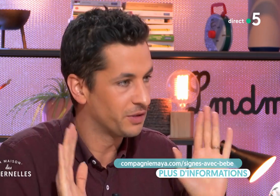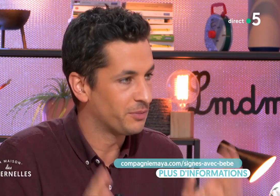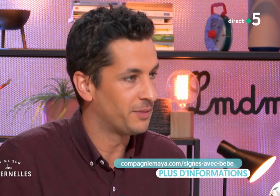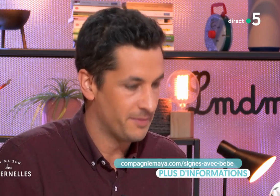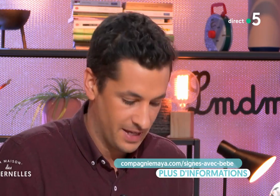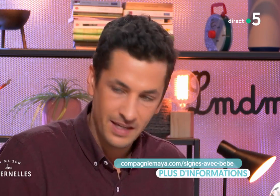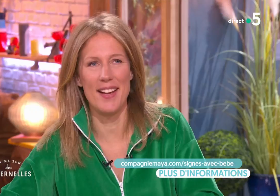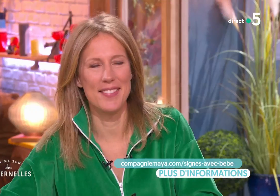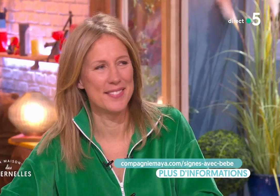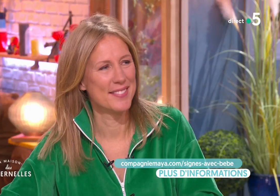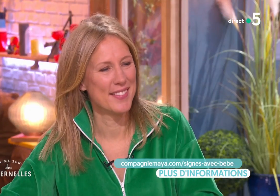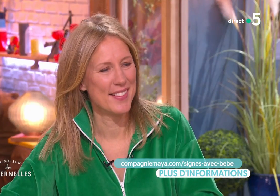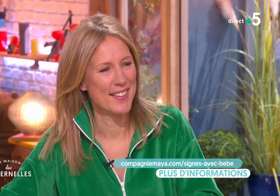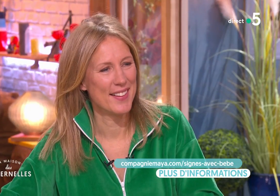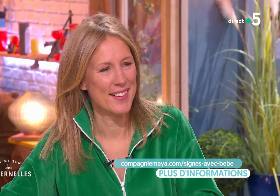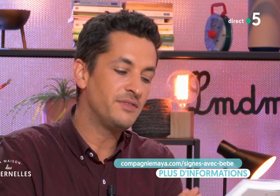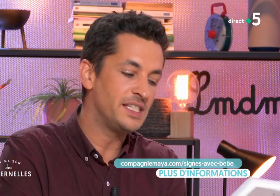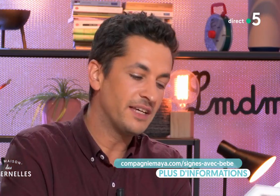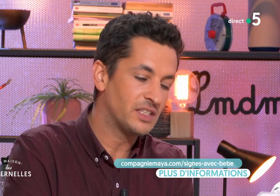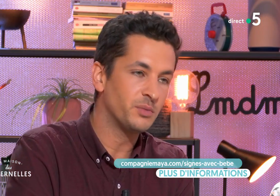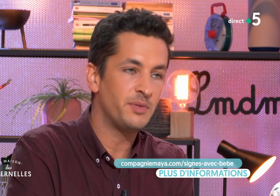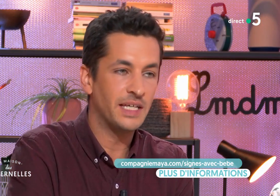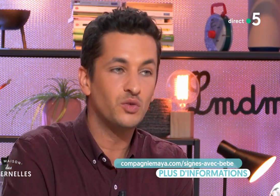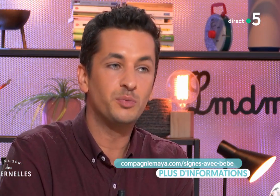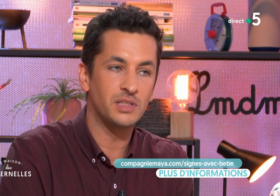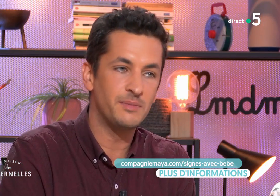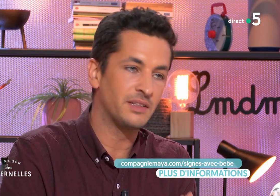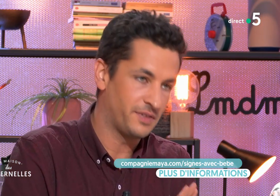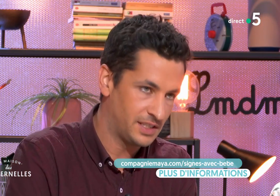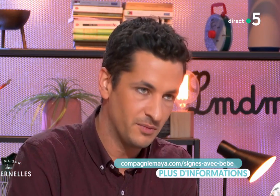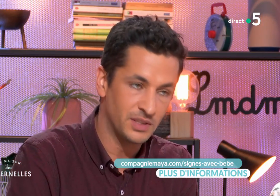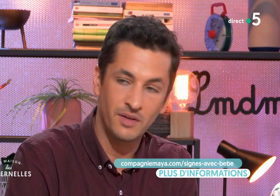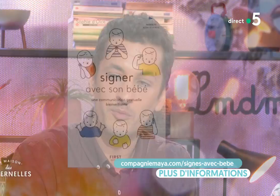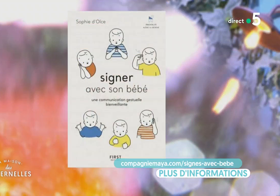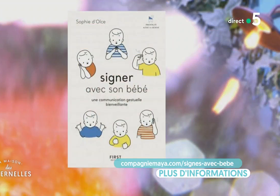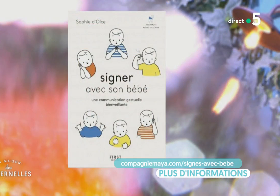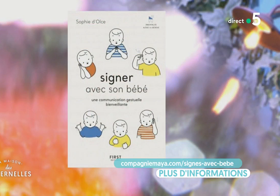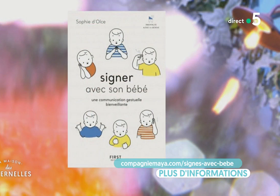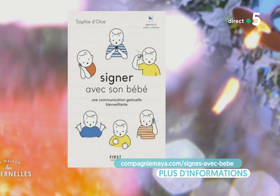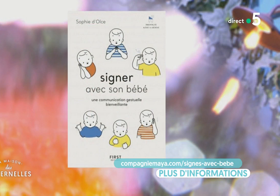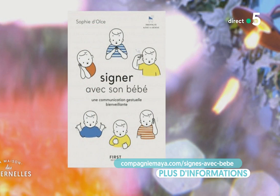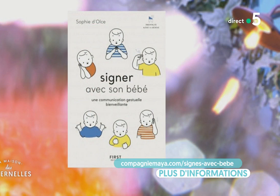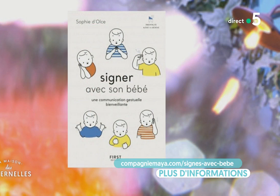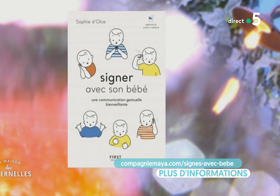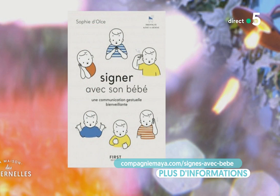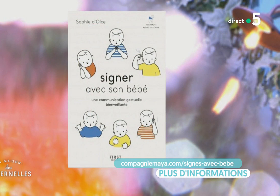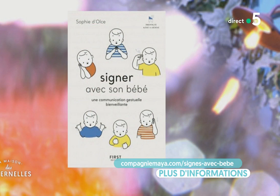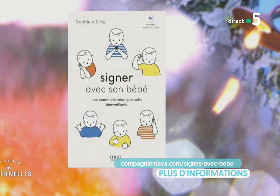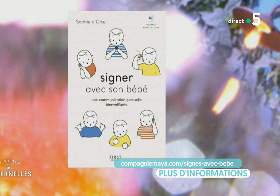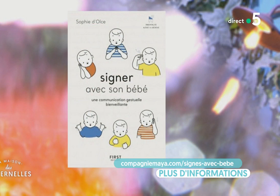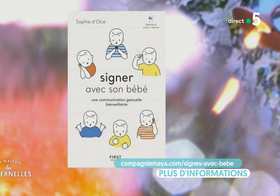aucun problème. C'est génial. C'est génial. Votre livre, signé avec son bébé, il y a tout pour s'y mettre facilement. Ce n vraiment pas compliqué.'espère qu'on a réussi à le prouver ce matin.'est aux éditions